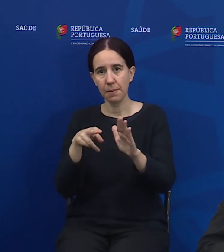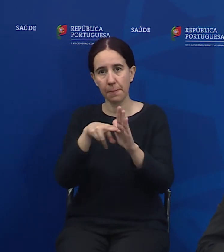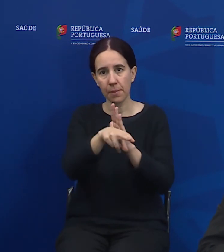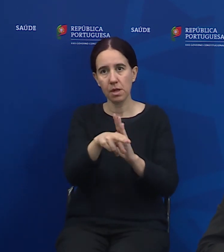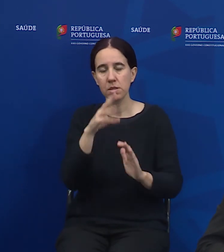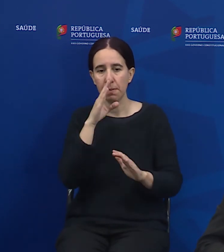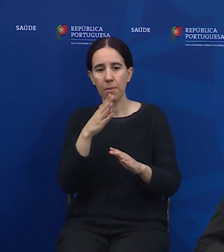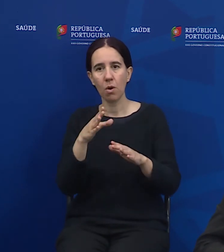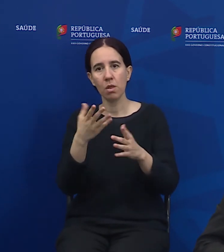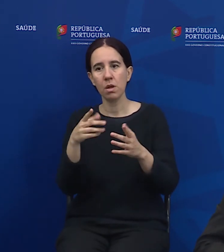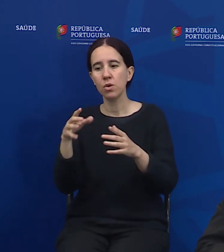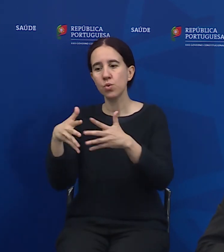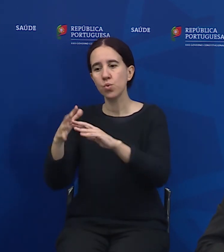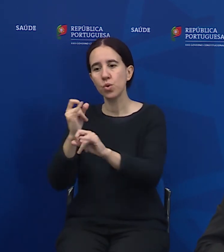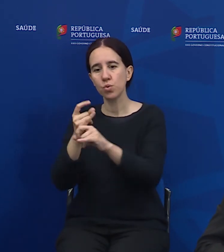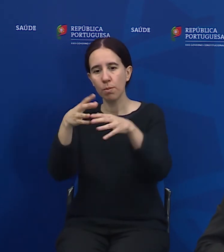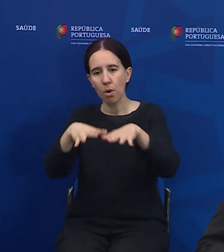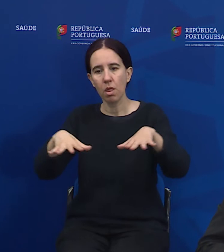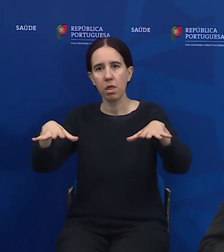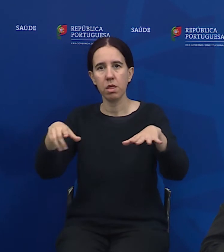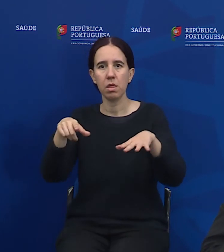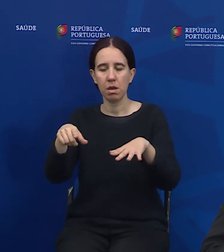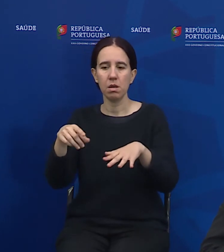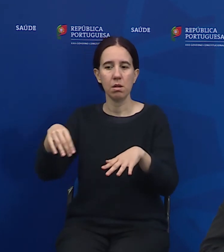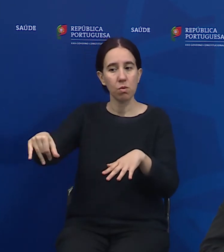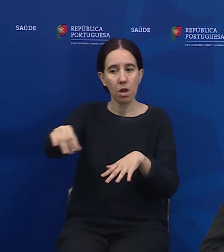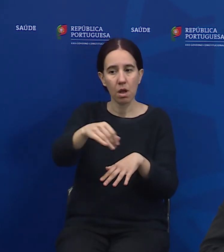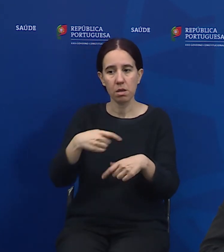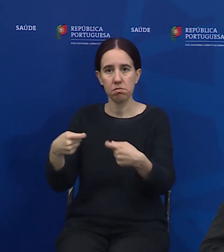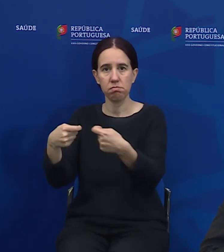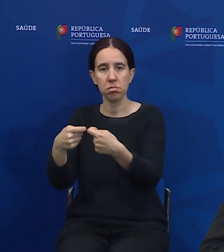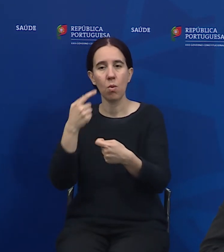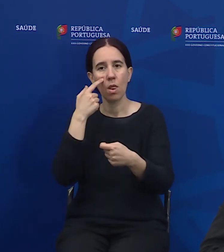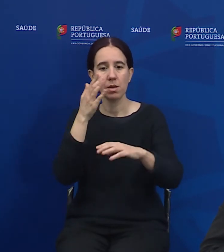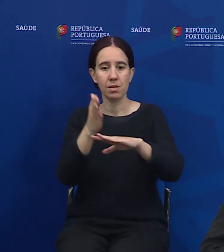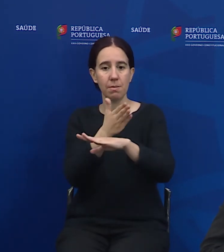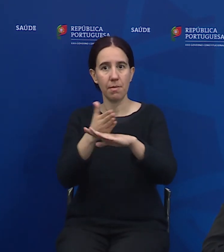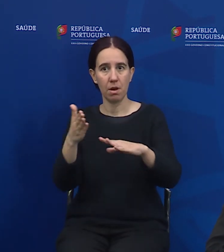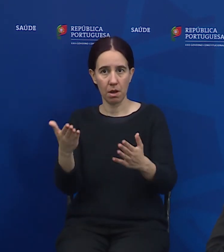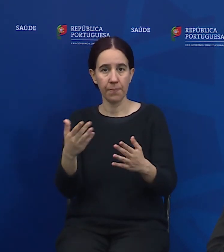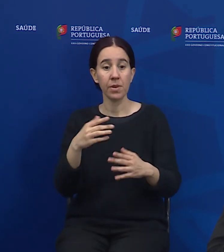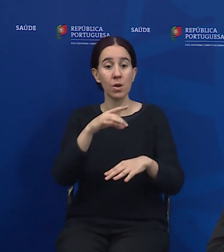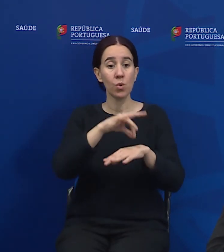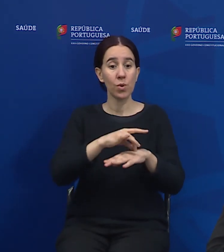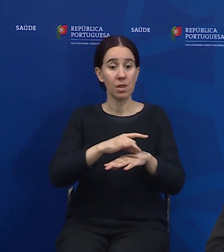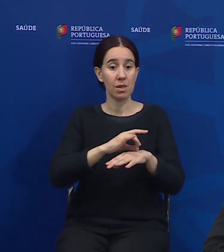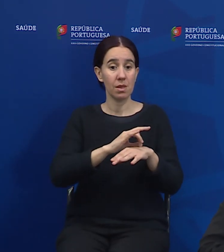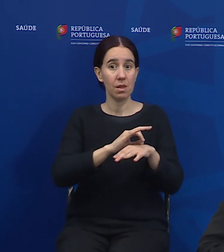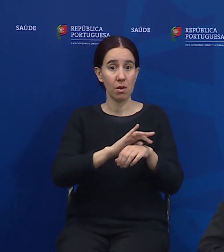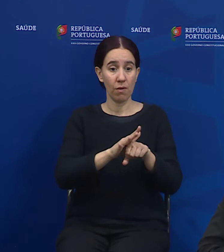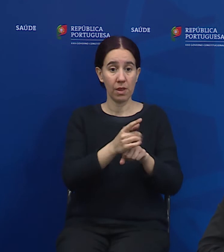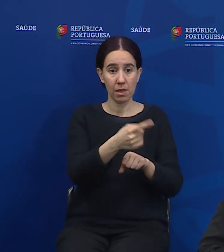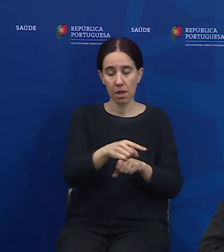esse podem desdobrar no outras estruturas cujas respostas são locais para poder separar aquilo que são doentes convide